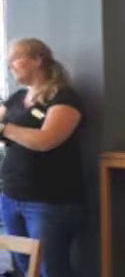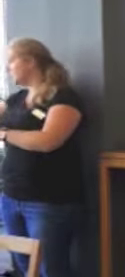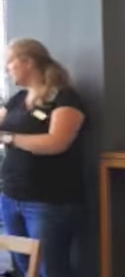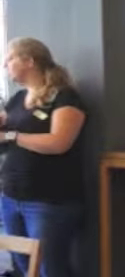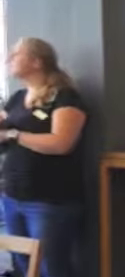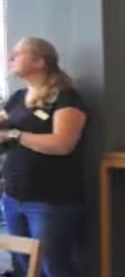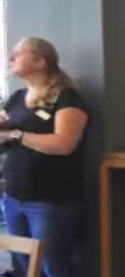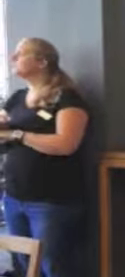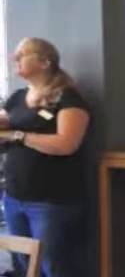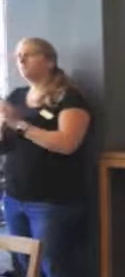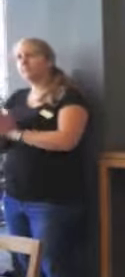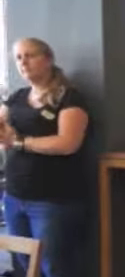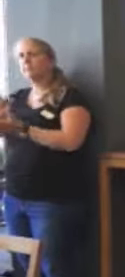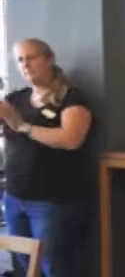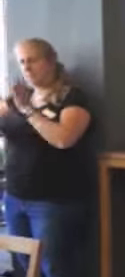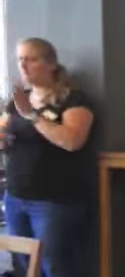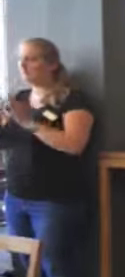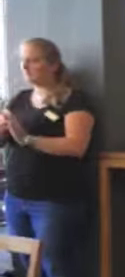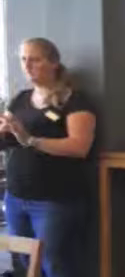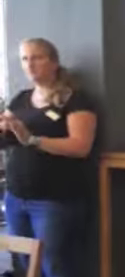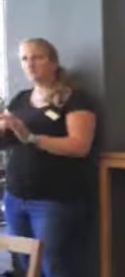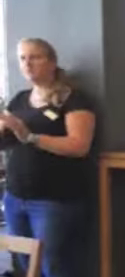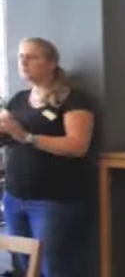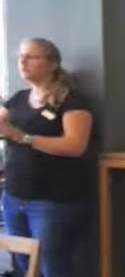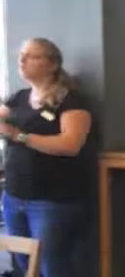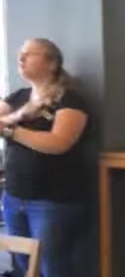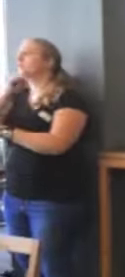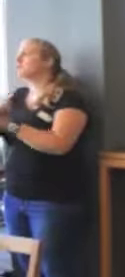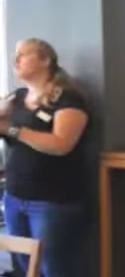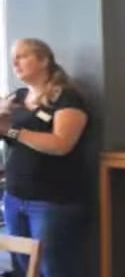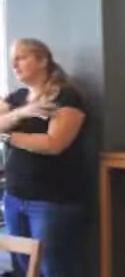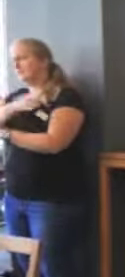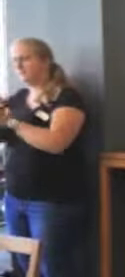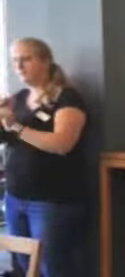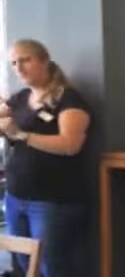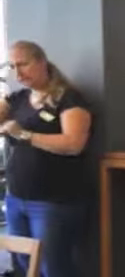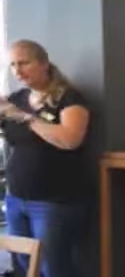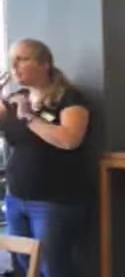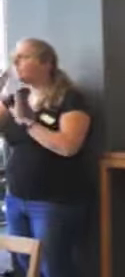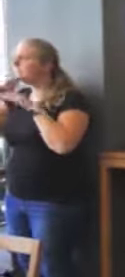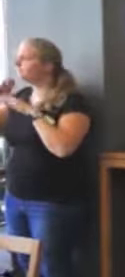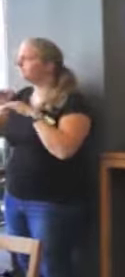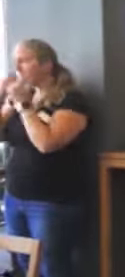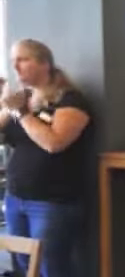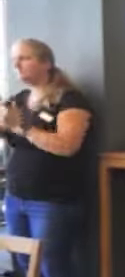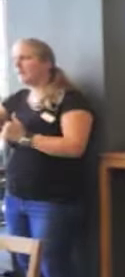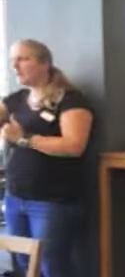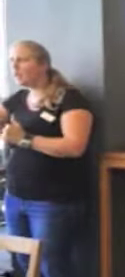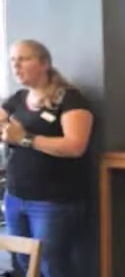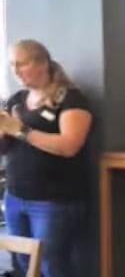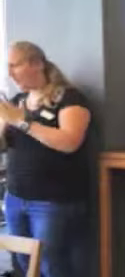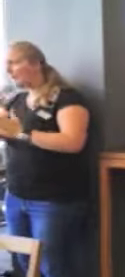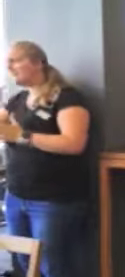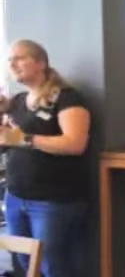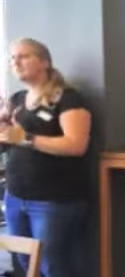Och att starta en gruva är en ganska lång process. Det är väldigt mycket miljöfrågor som man ska ta hänsyn till. Och det är mycket riskkapital som